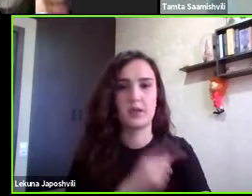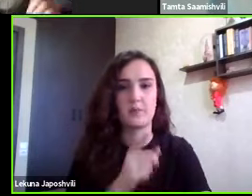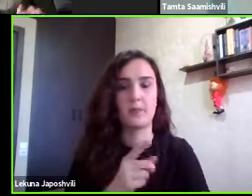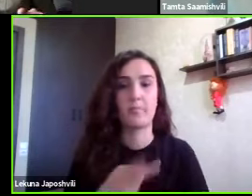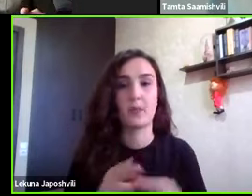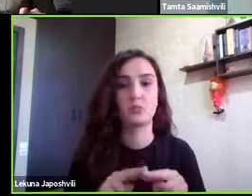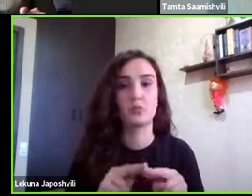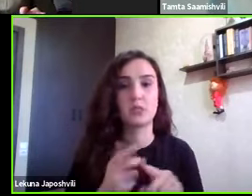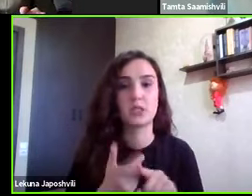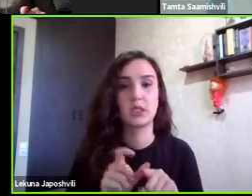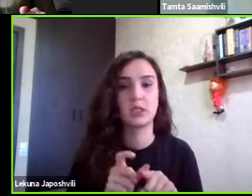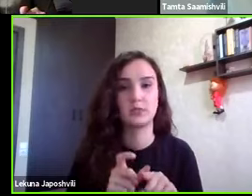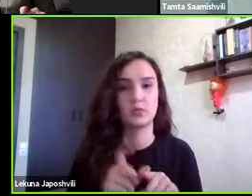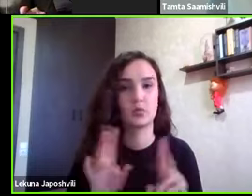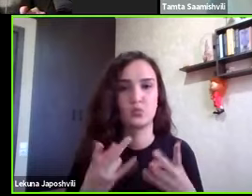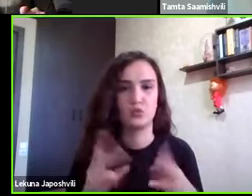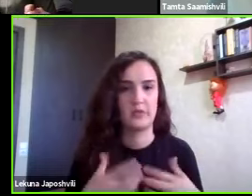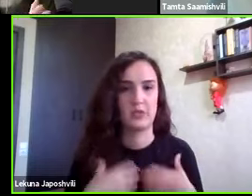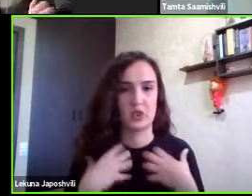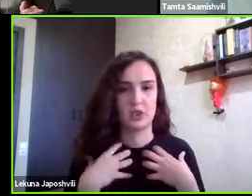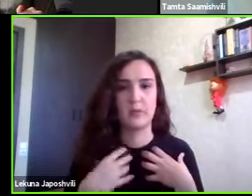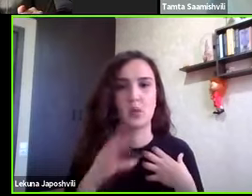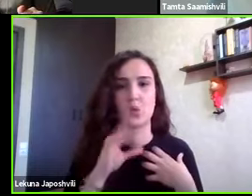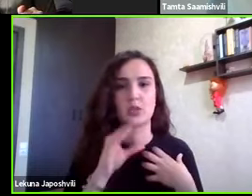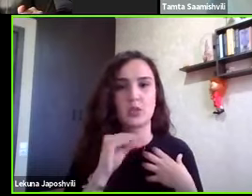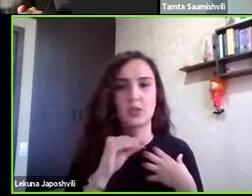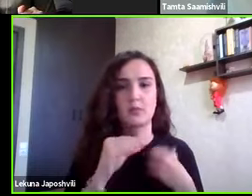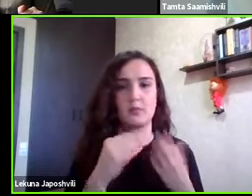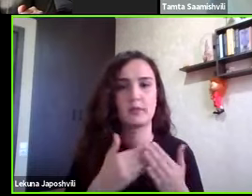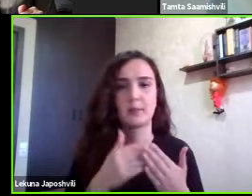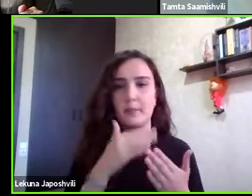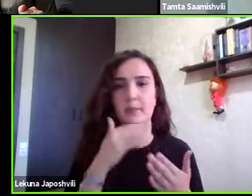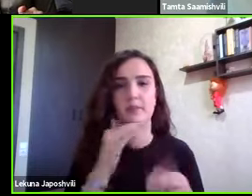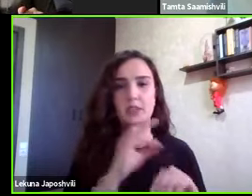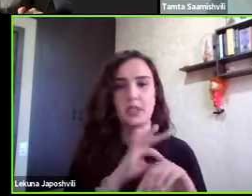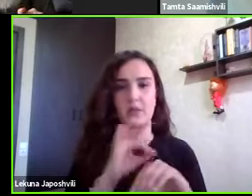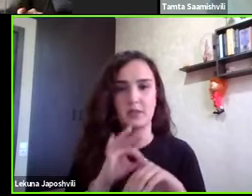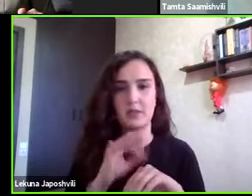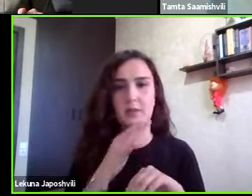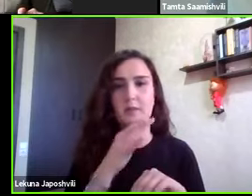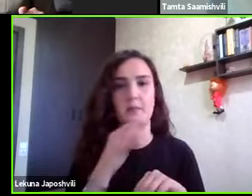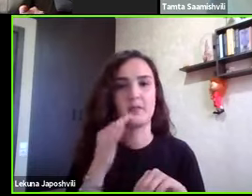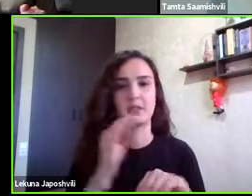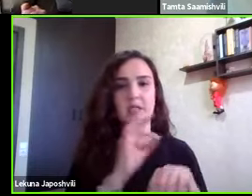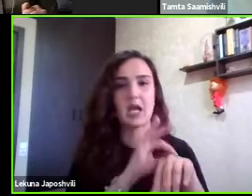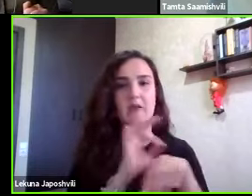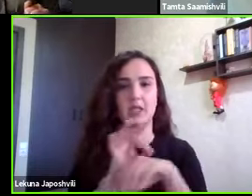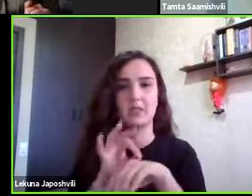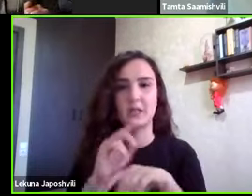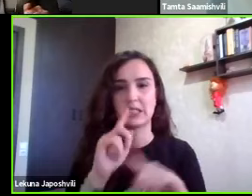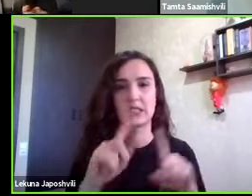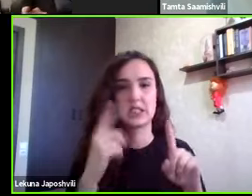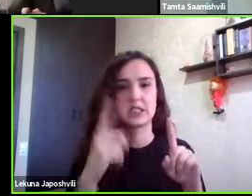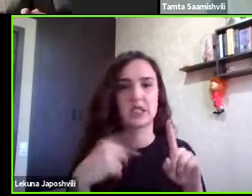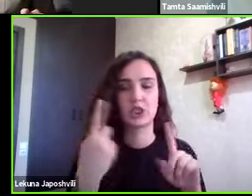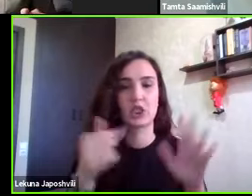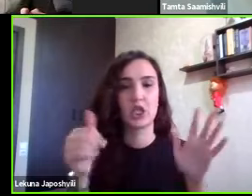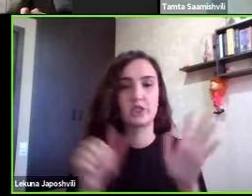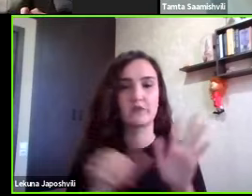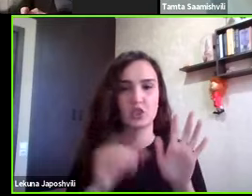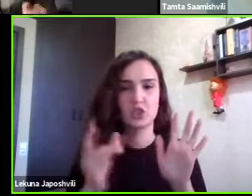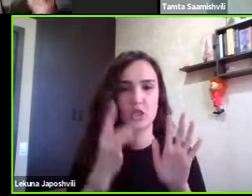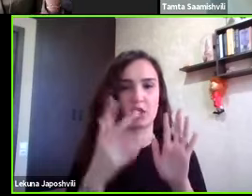რომ ძალიან უშევშინდებით, როდესაც აი თქვათ ბევრ დაავადებას და ეს ბევრი დაავადება თქვათ წელიწადში 6-ჯერ,